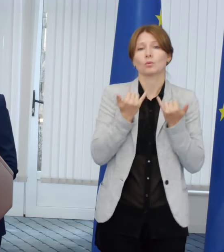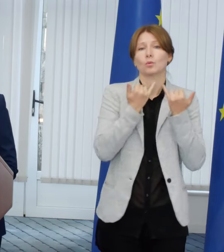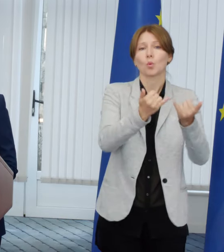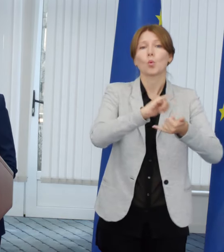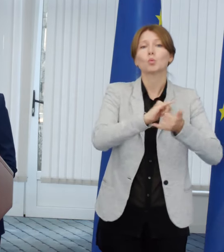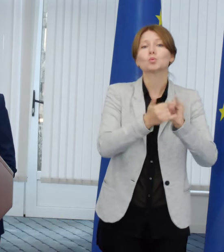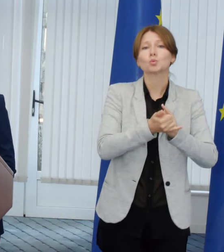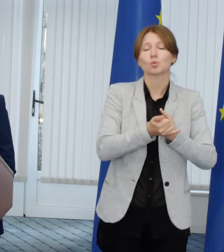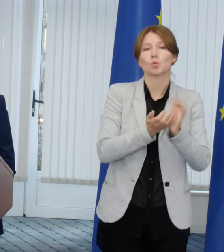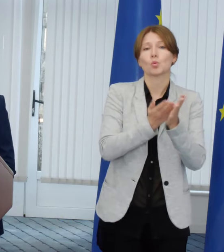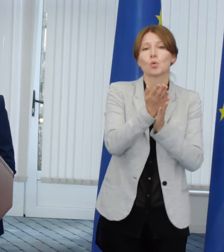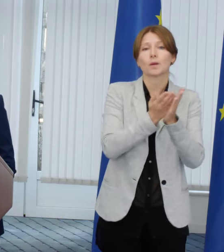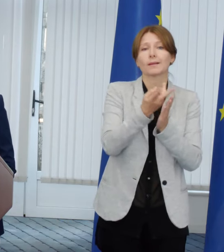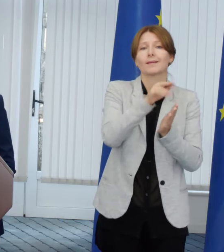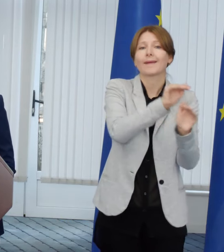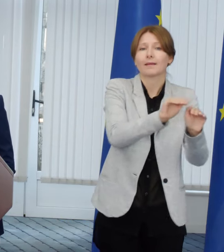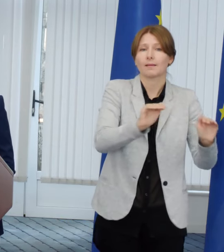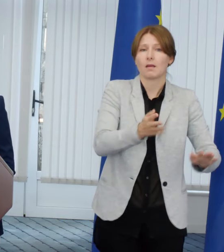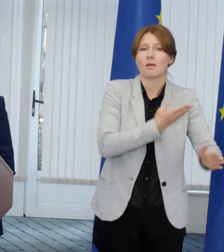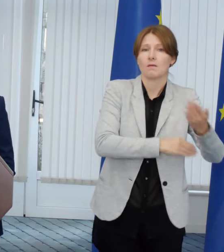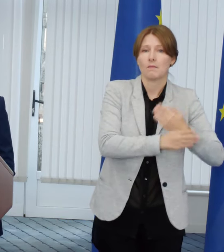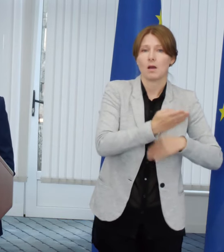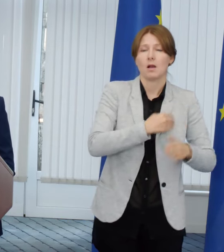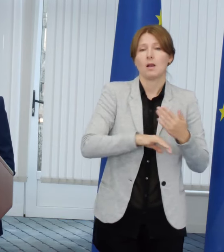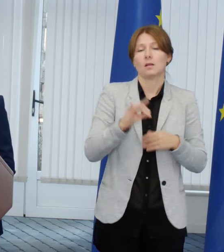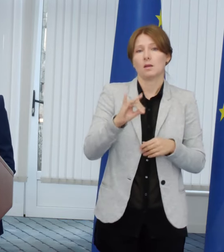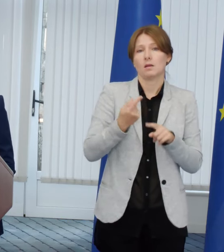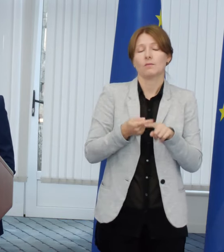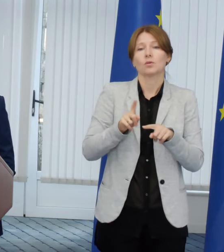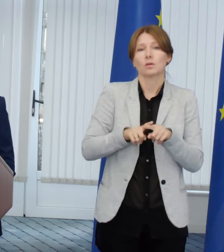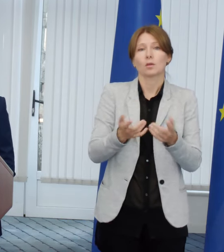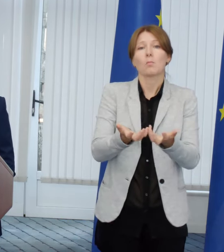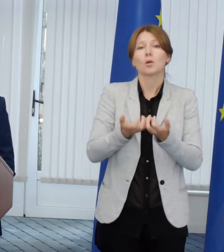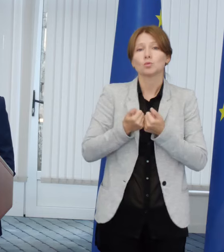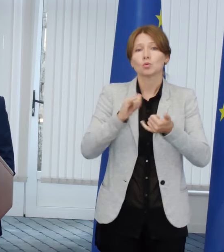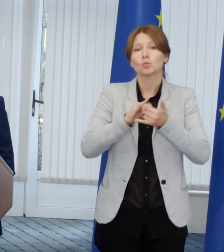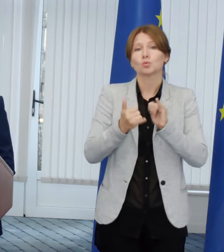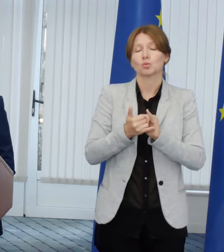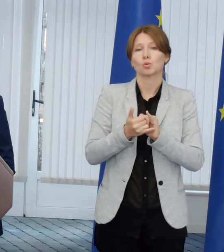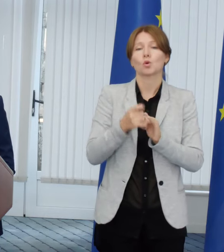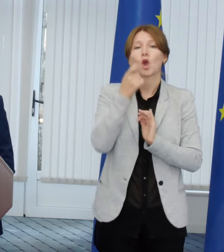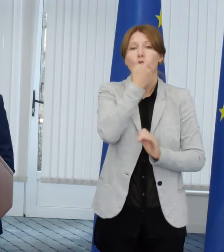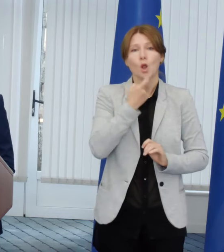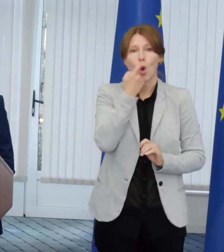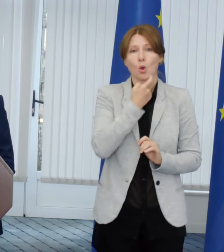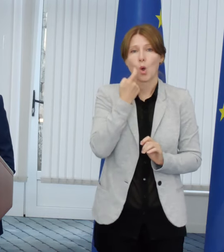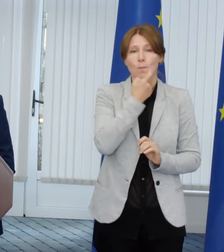servicii pentru copiii cu dizabilități și aceștia primesc servicii de